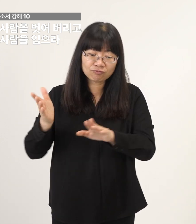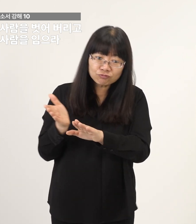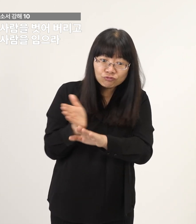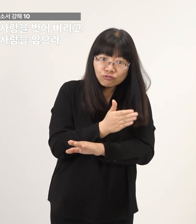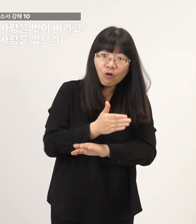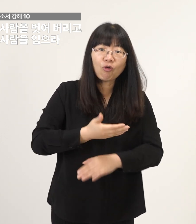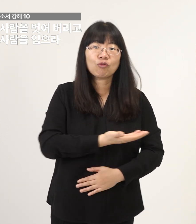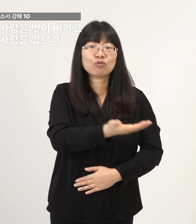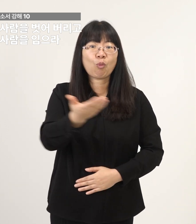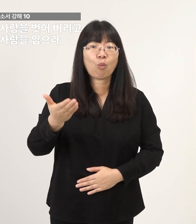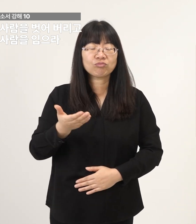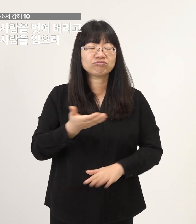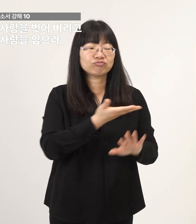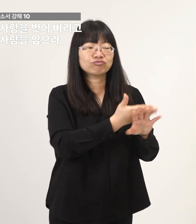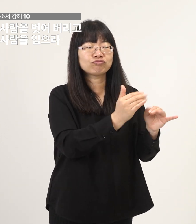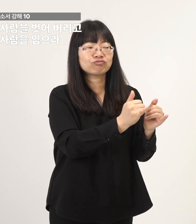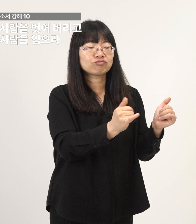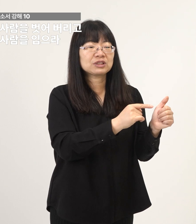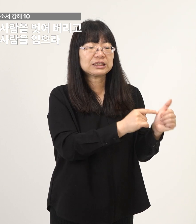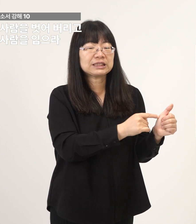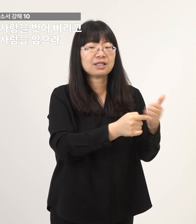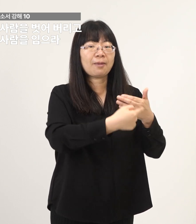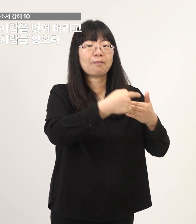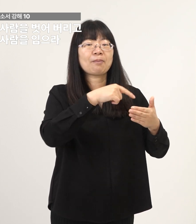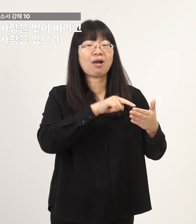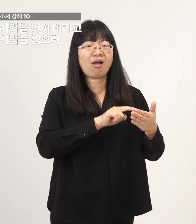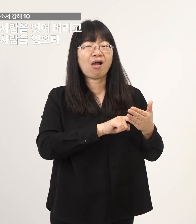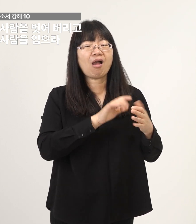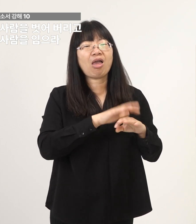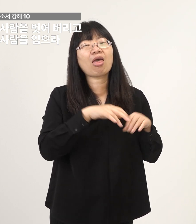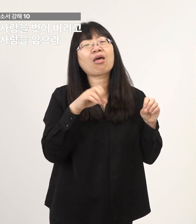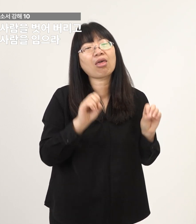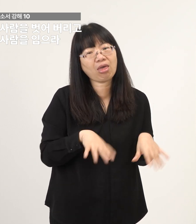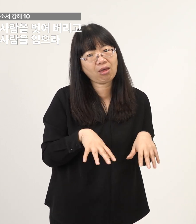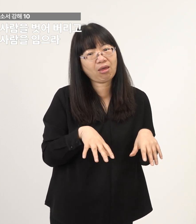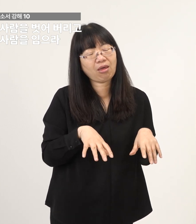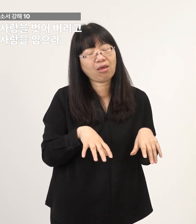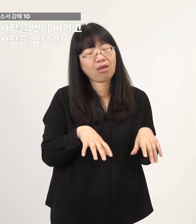너희는 이방인이 그 마음에 허망한